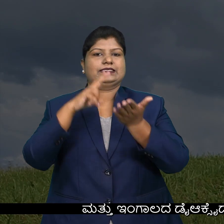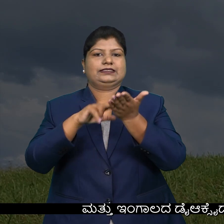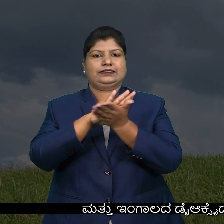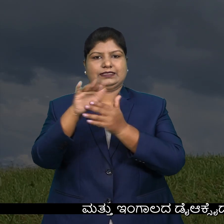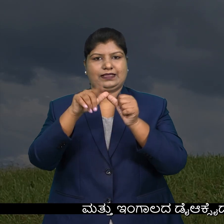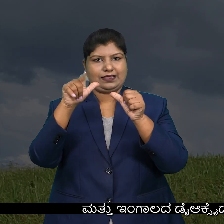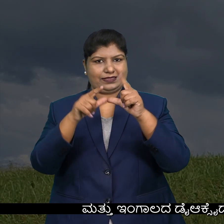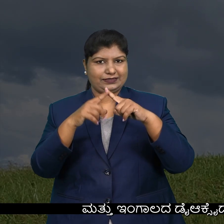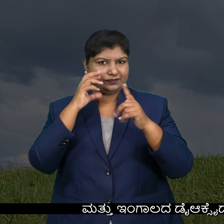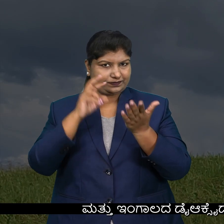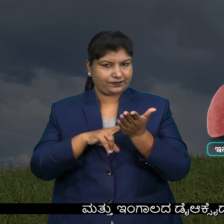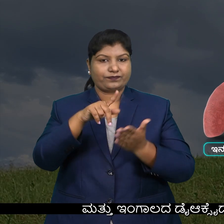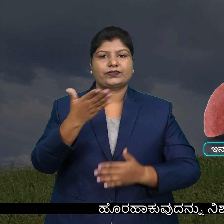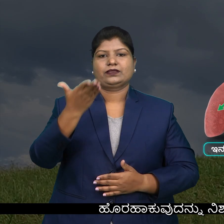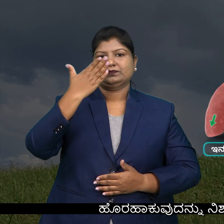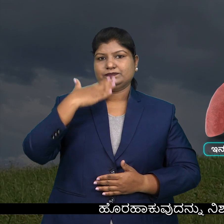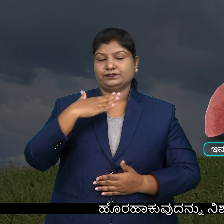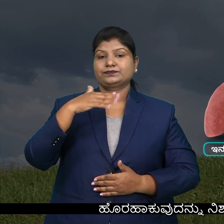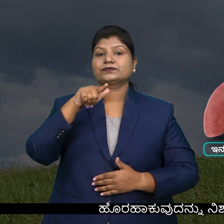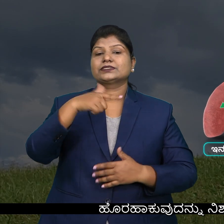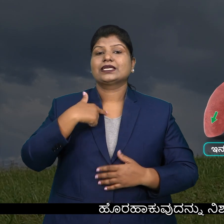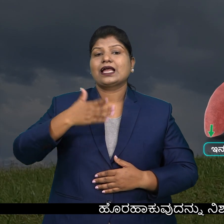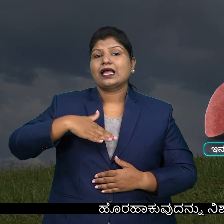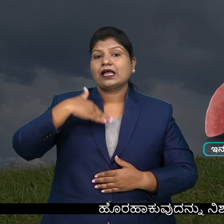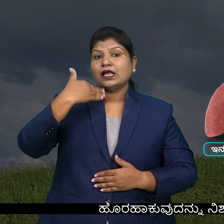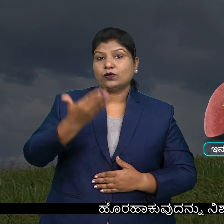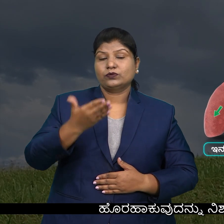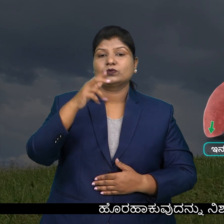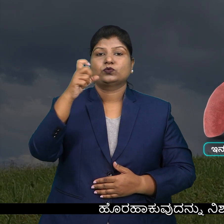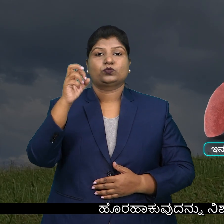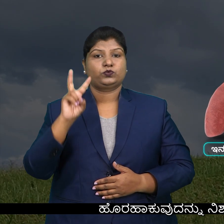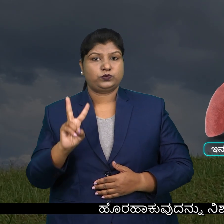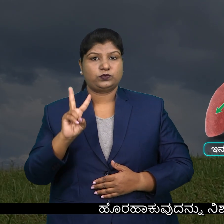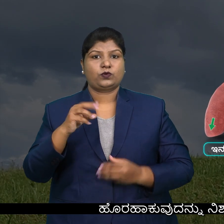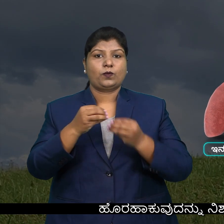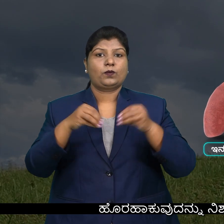ಡೈಆಕ್ಸೈಡ್ ಸಮೃದ್ಧವಾಗಿರುವ ಗಾಳಿಯನ್ನು ಹೊರಹಾಕುವುದನ್ನು ನಿಶ್ವಾಸ ಎಂದು ಕರೆಯಲಾಗುತ್ತದೆ.